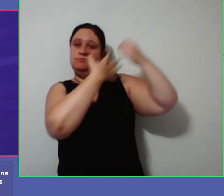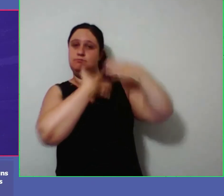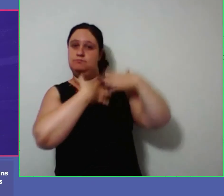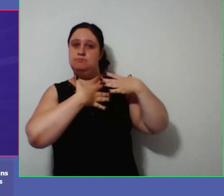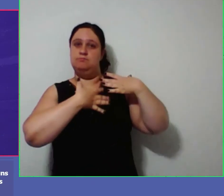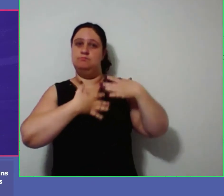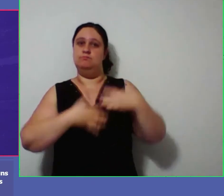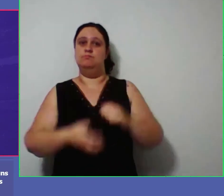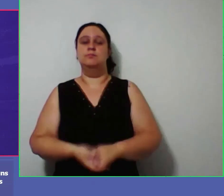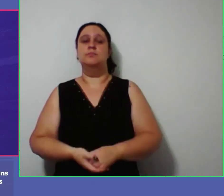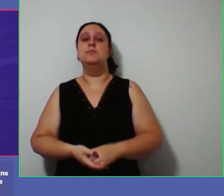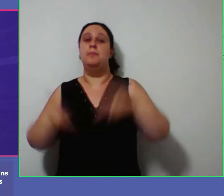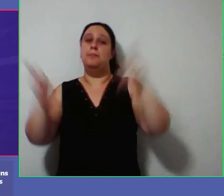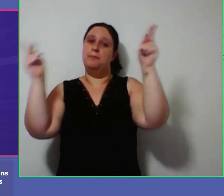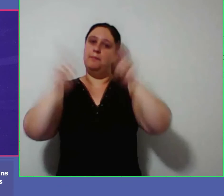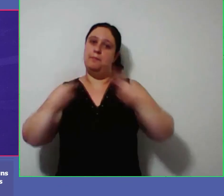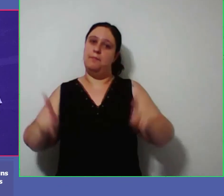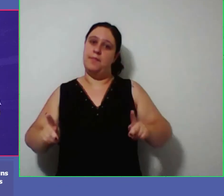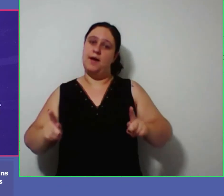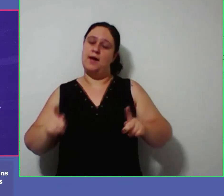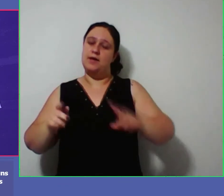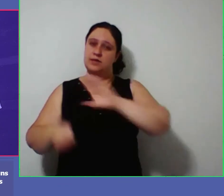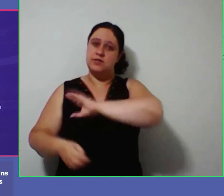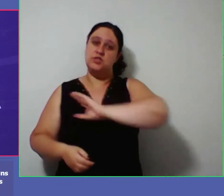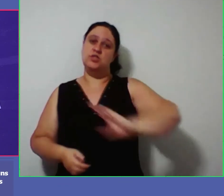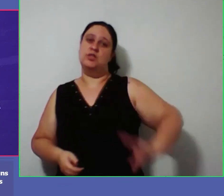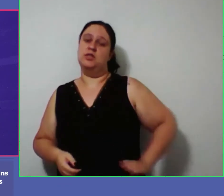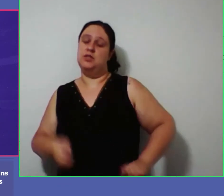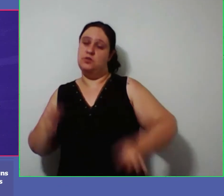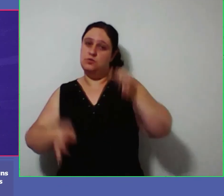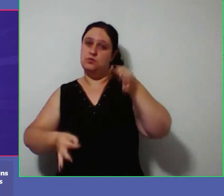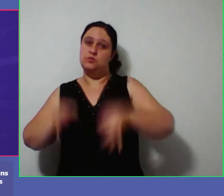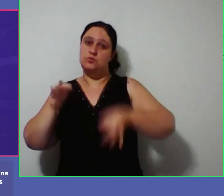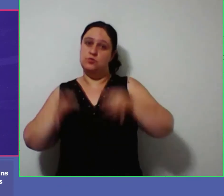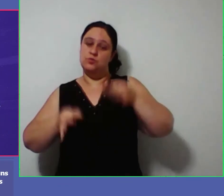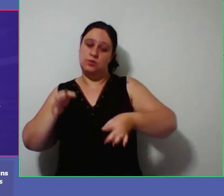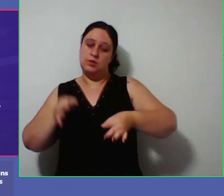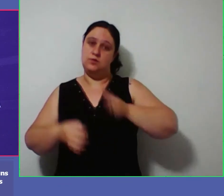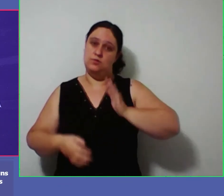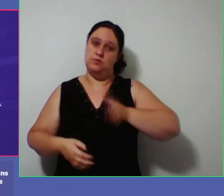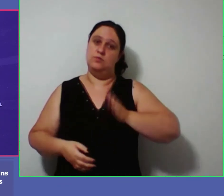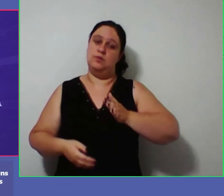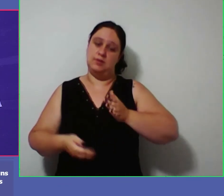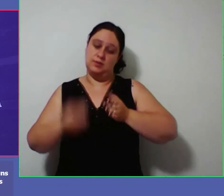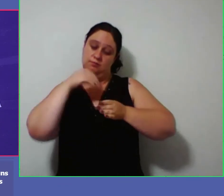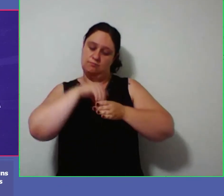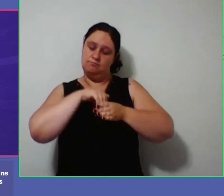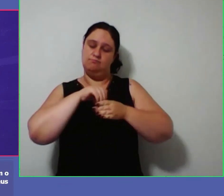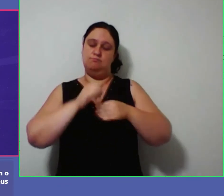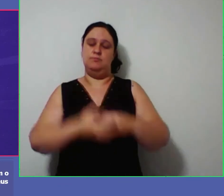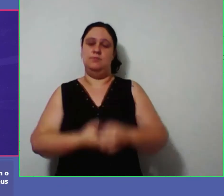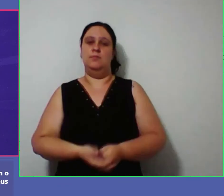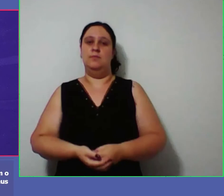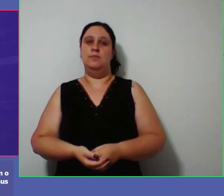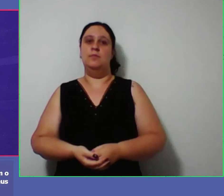Cristo o juiz em vossos corações, tendo em vista que